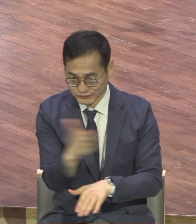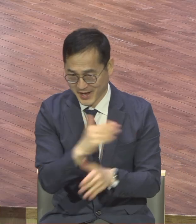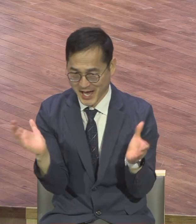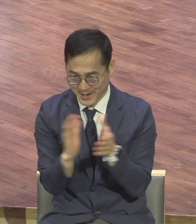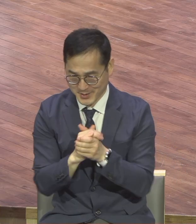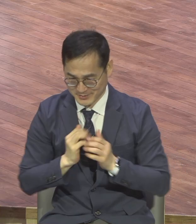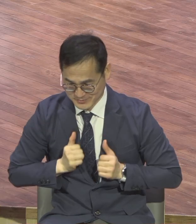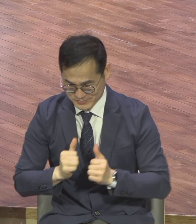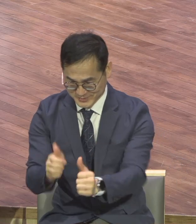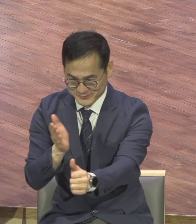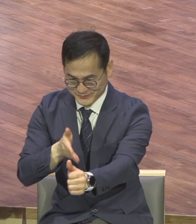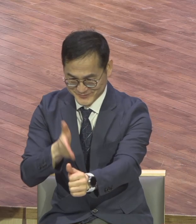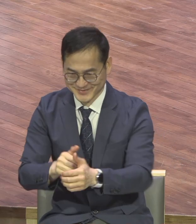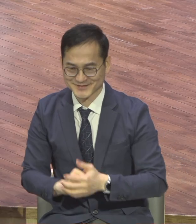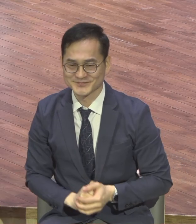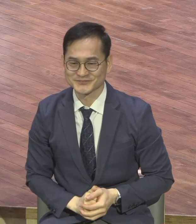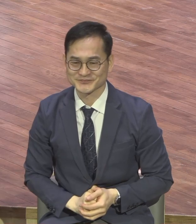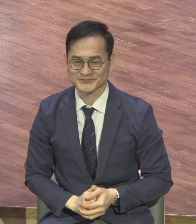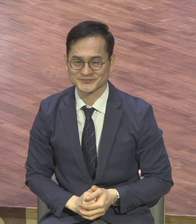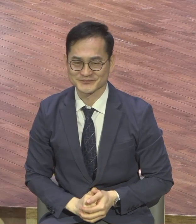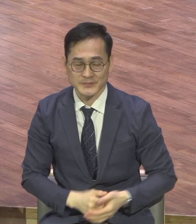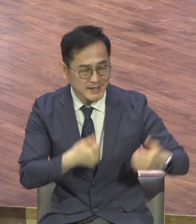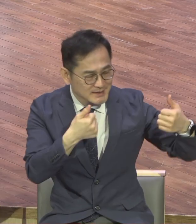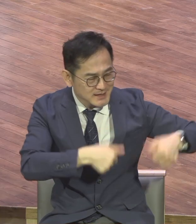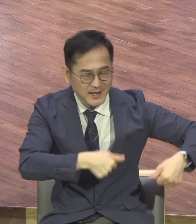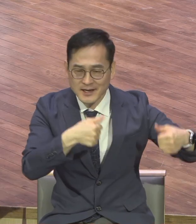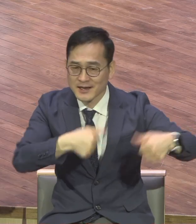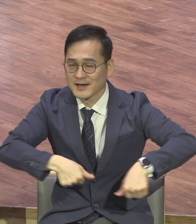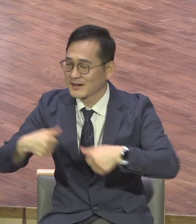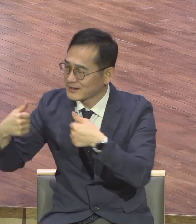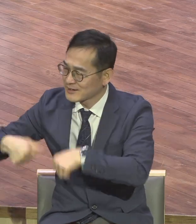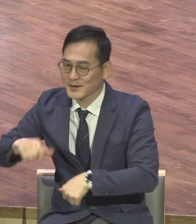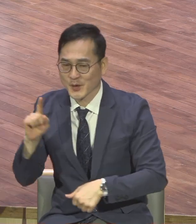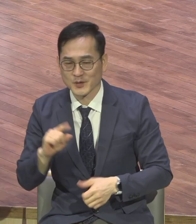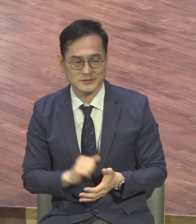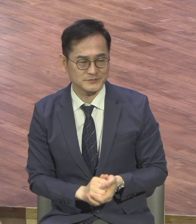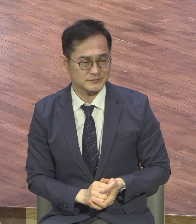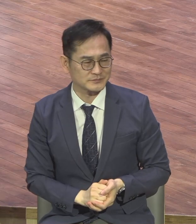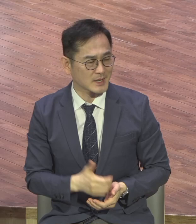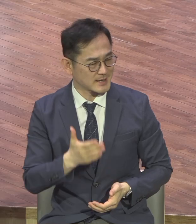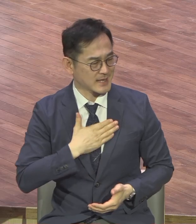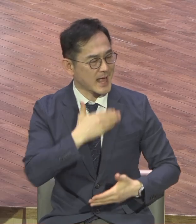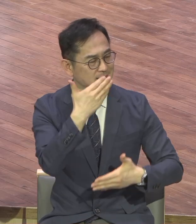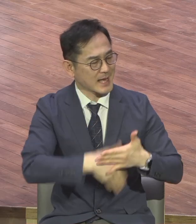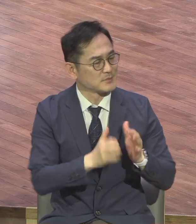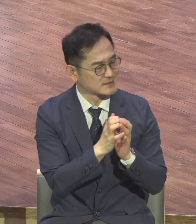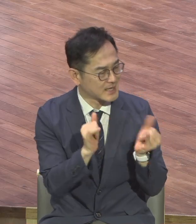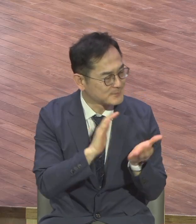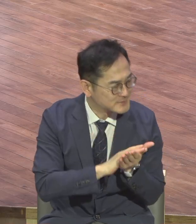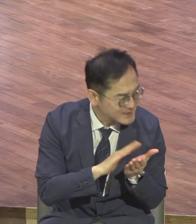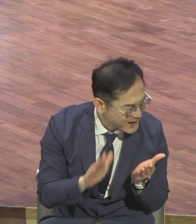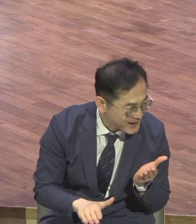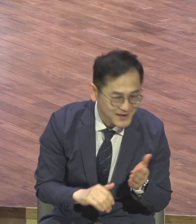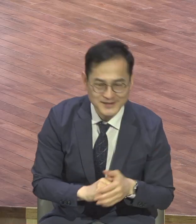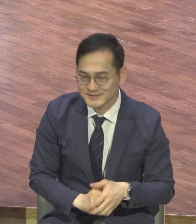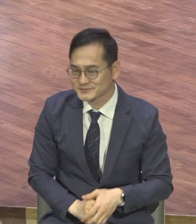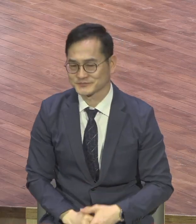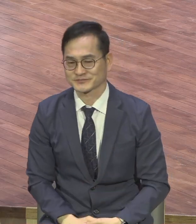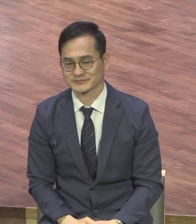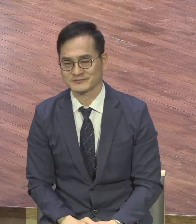서로 인사하세요. 인사하세요. 무슨 인사하느냐. 내가 남은 자입니다.